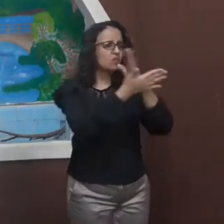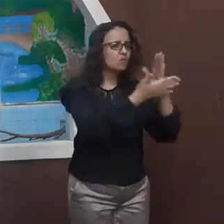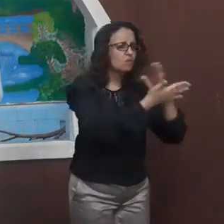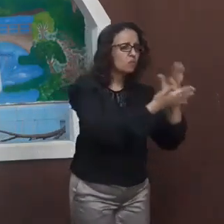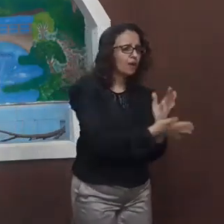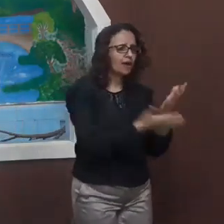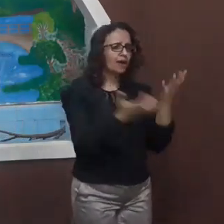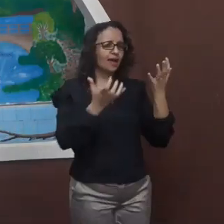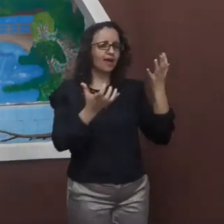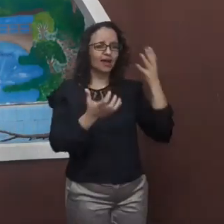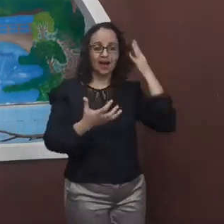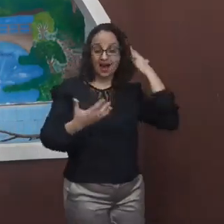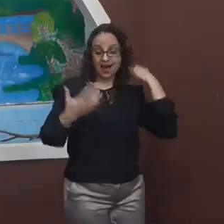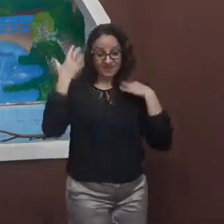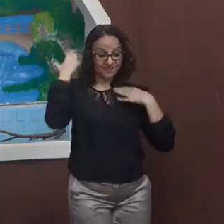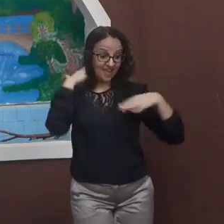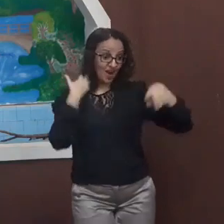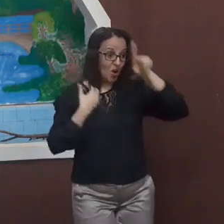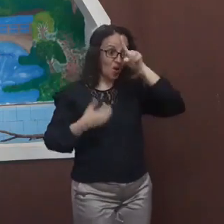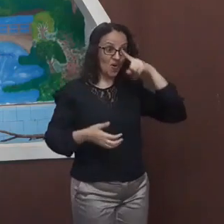nascido loiros,